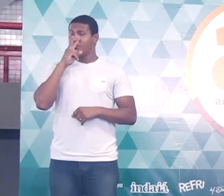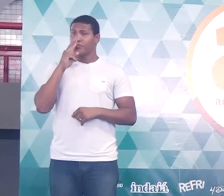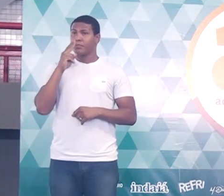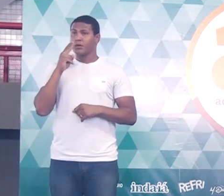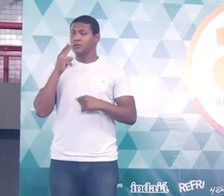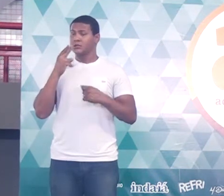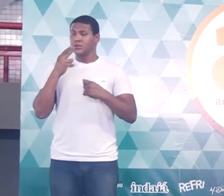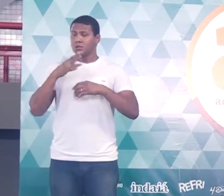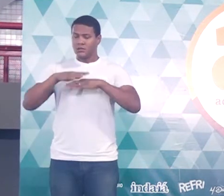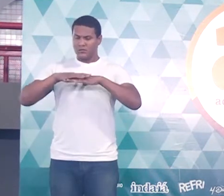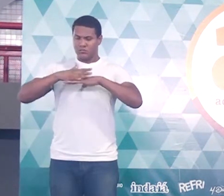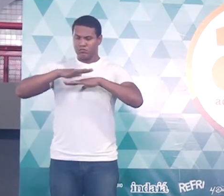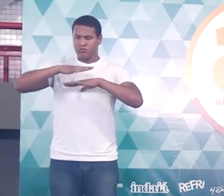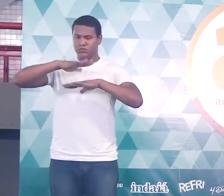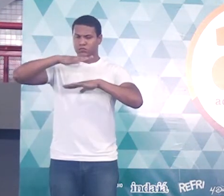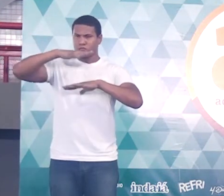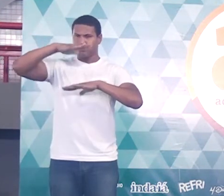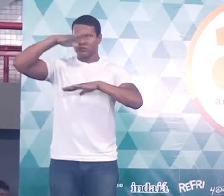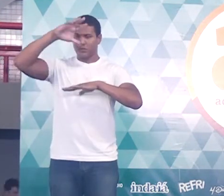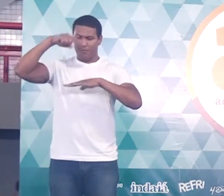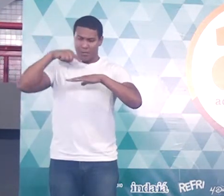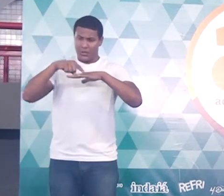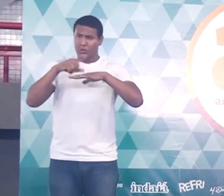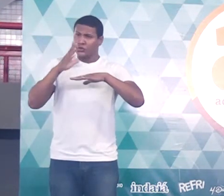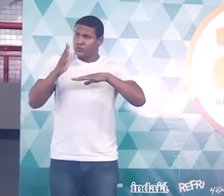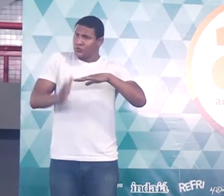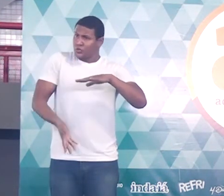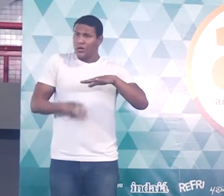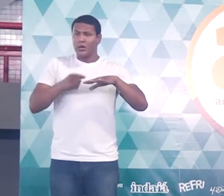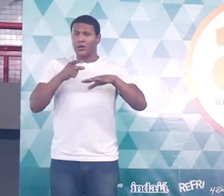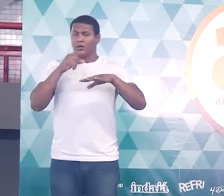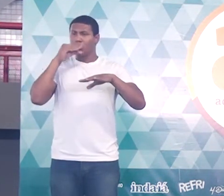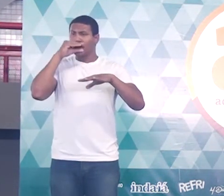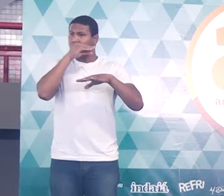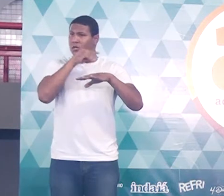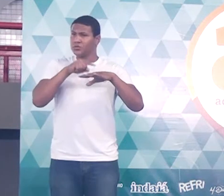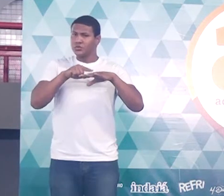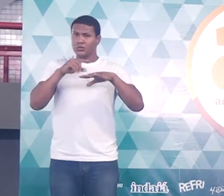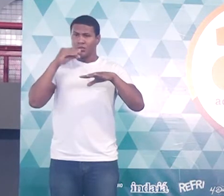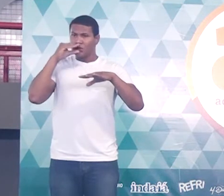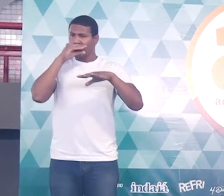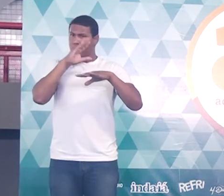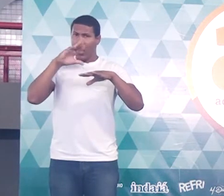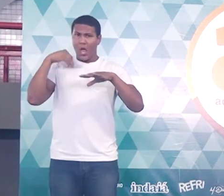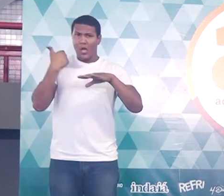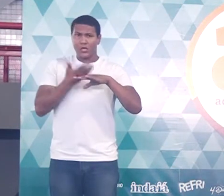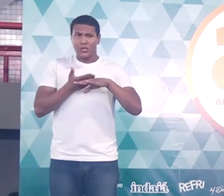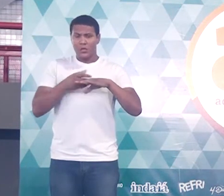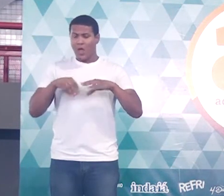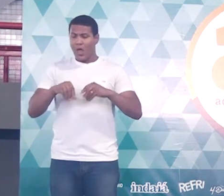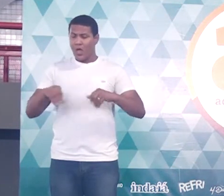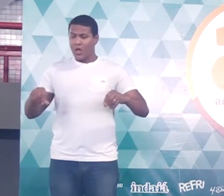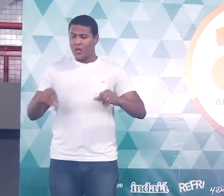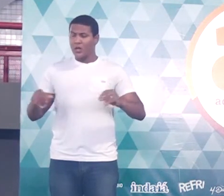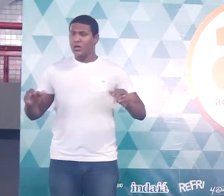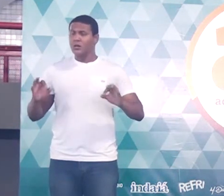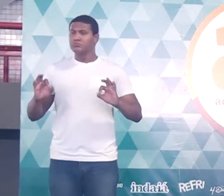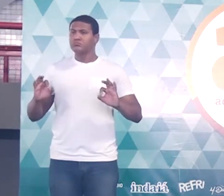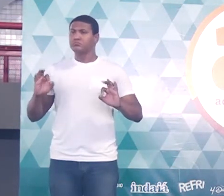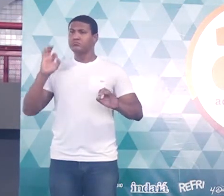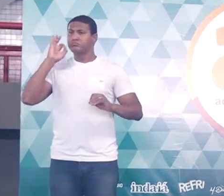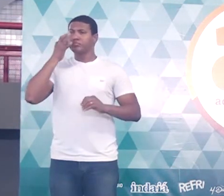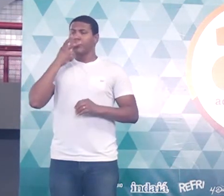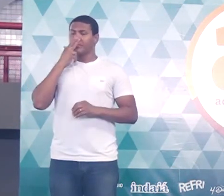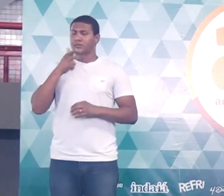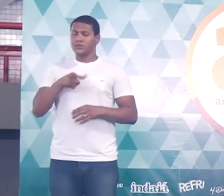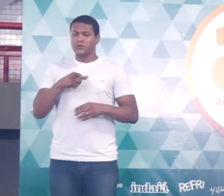ela já está às 7 horas da noite aquecida ainda, enquanto que a areia já está totalmente resfriada. É por isso que a gente,